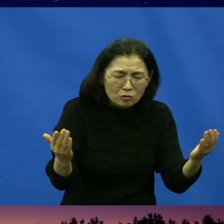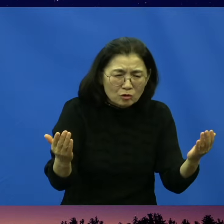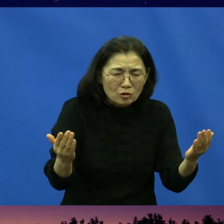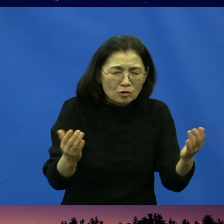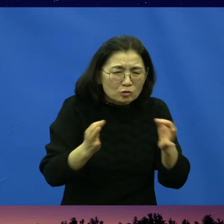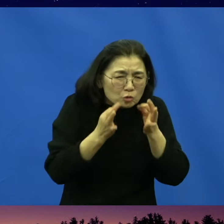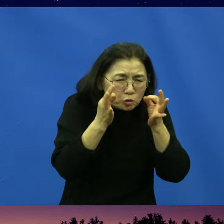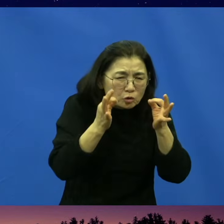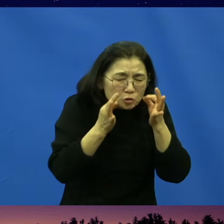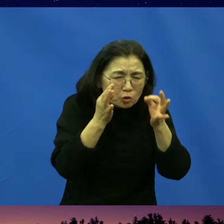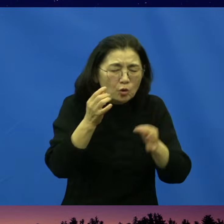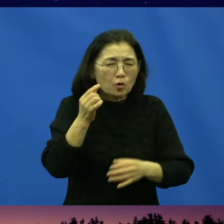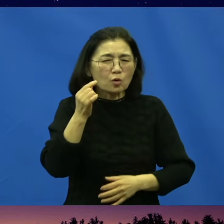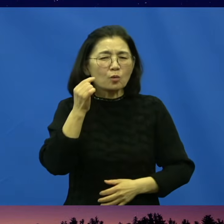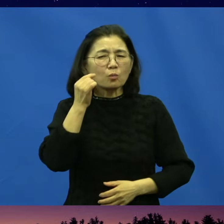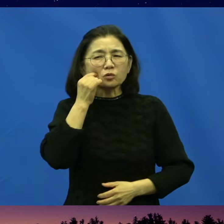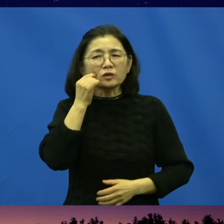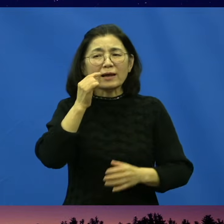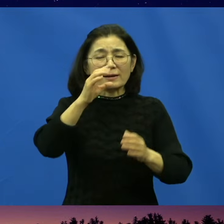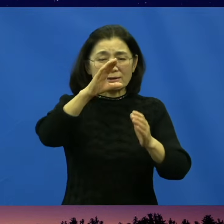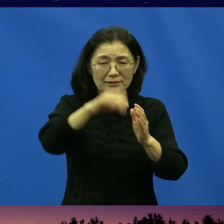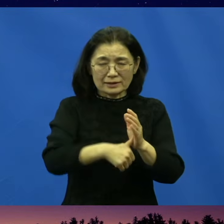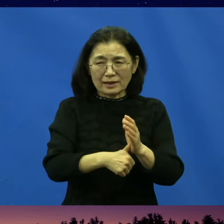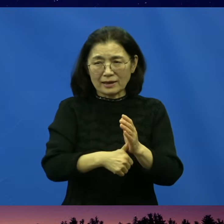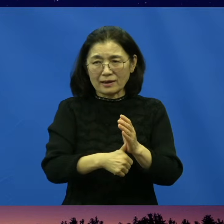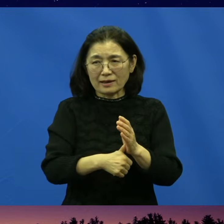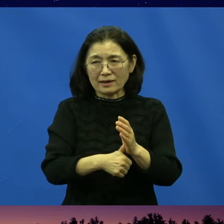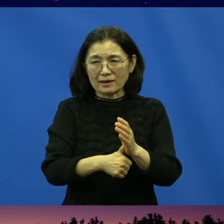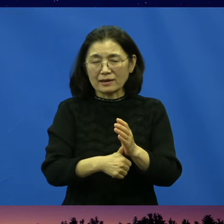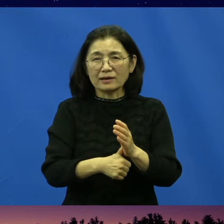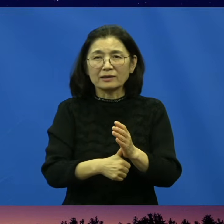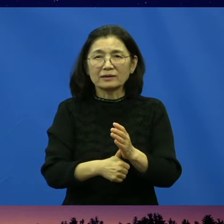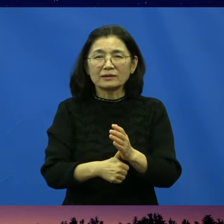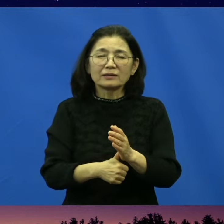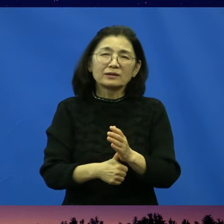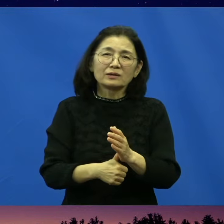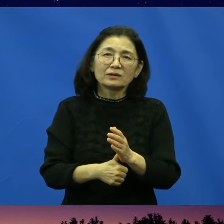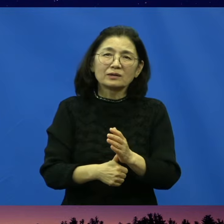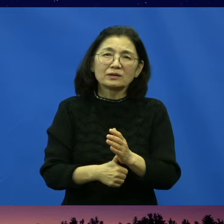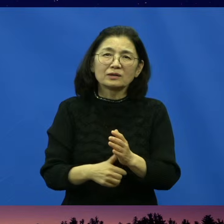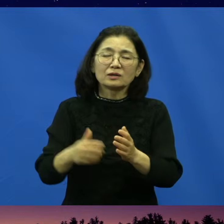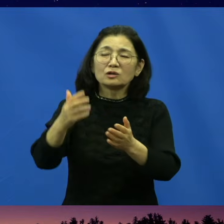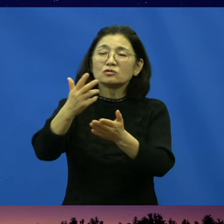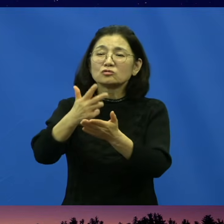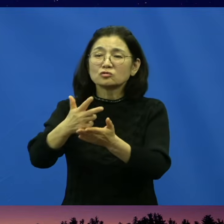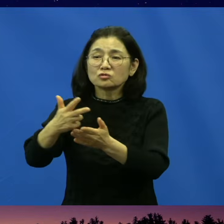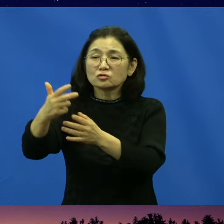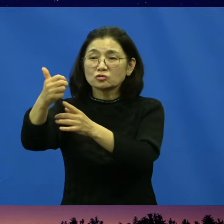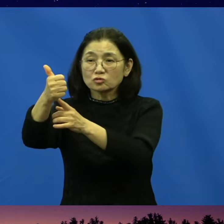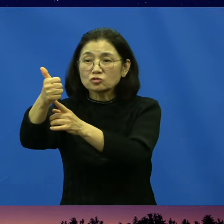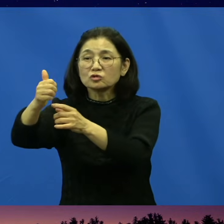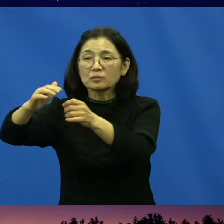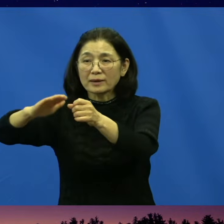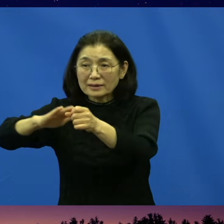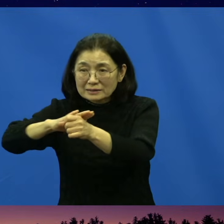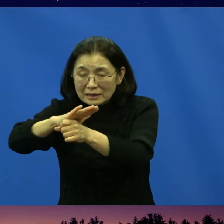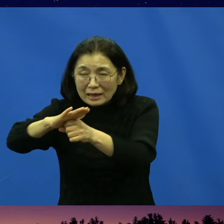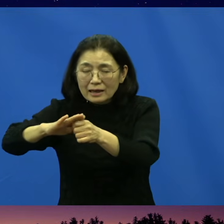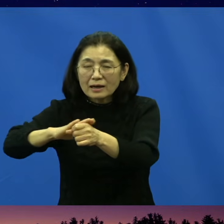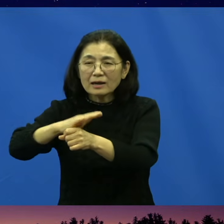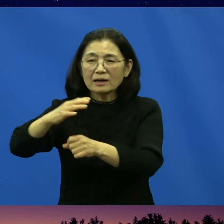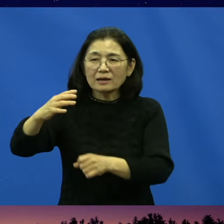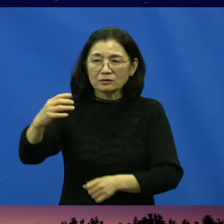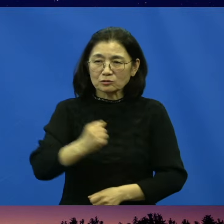무력한 상태일 때 오로지 그분의 의지로, 오로지 그분의 사랑하는 마음으로